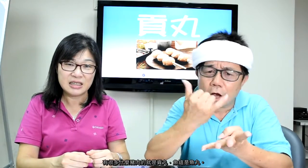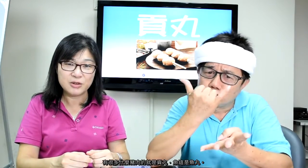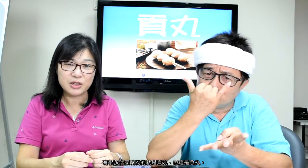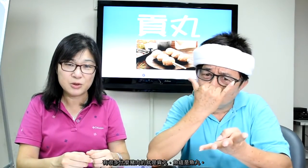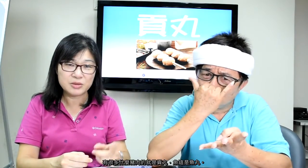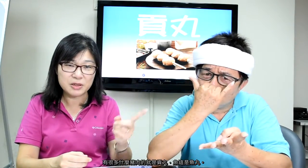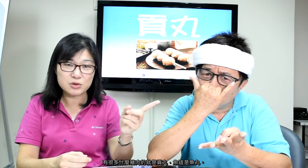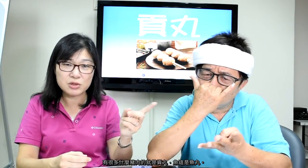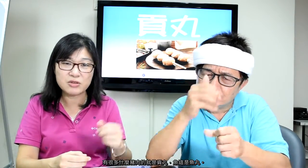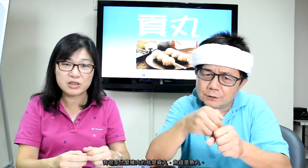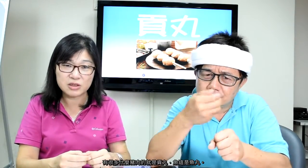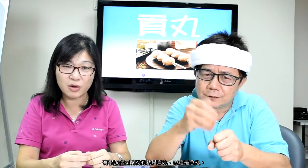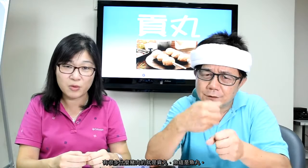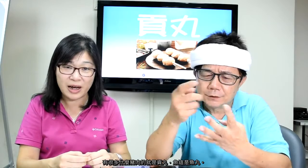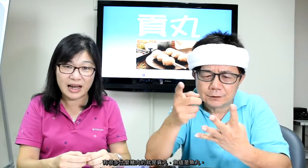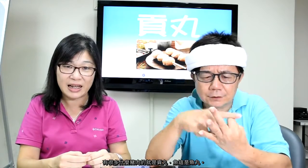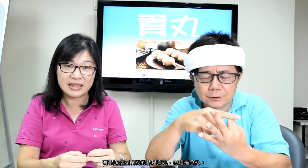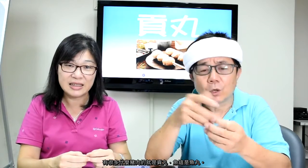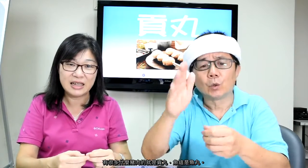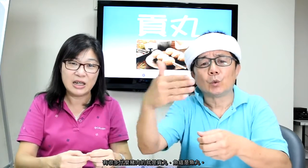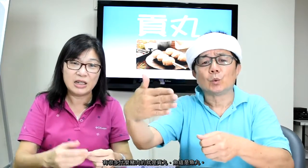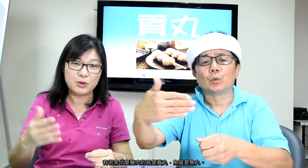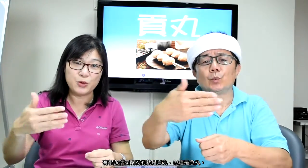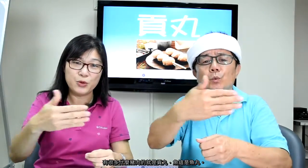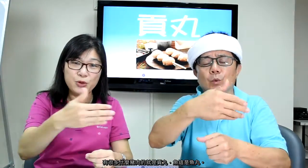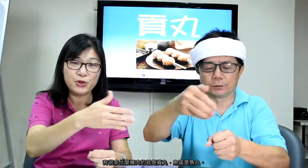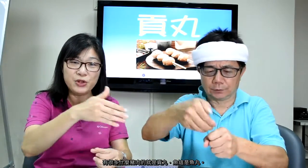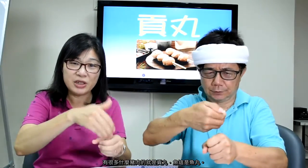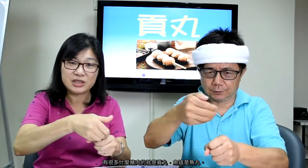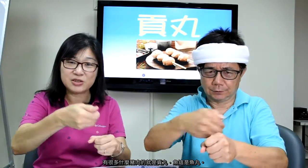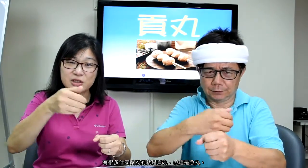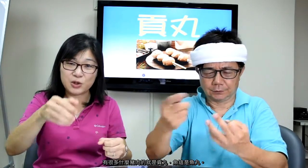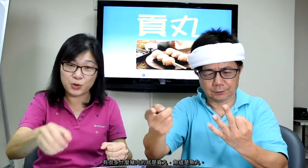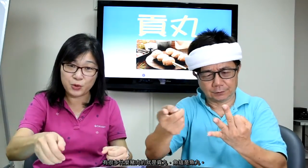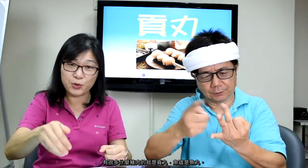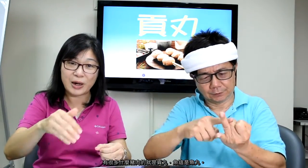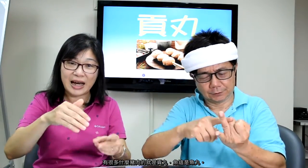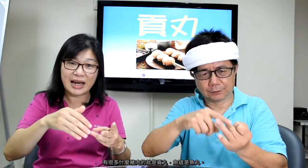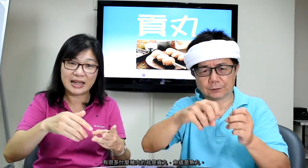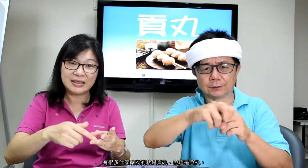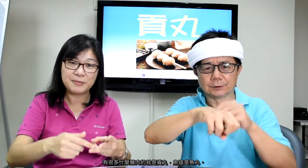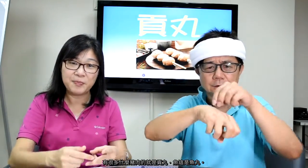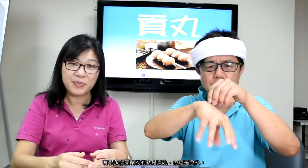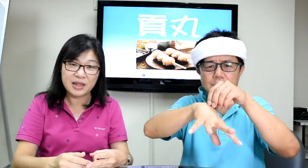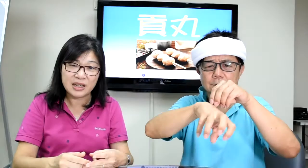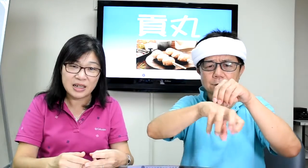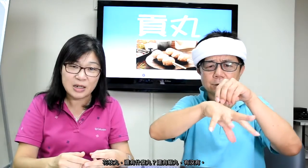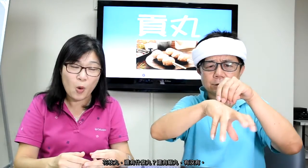有很多，什么猪肉的就是贡丸，鱼这是鱼丸，